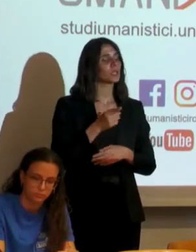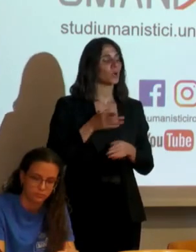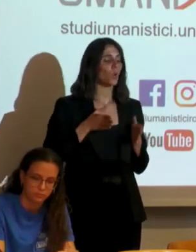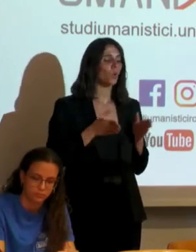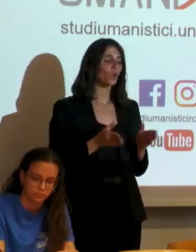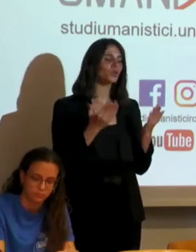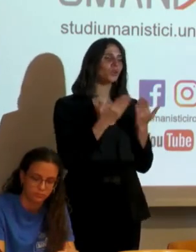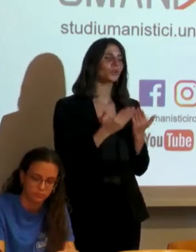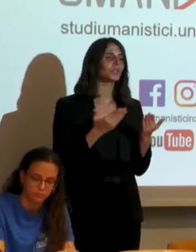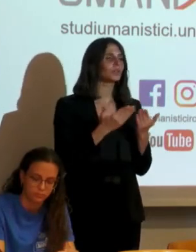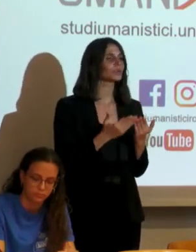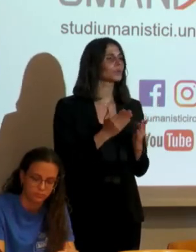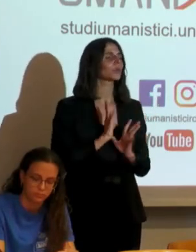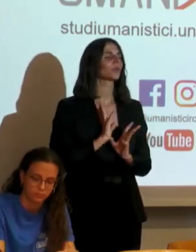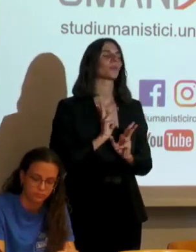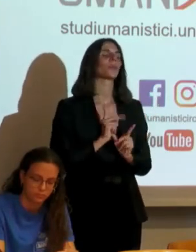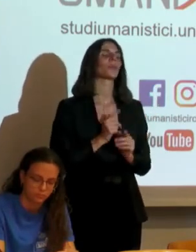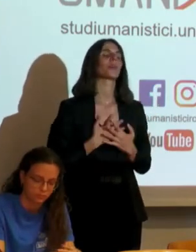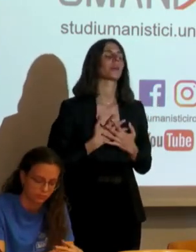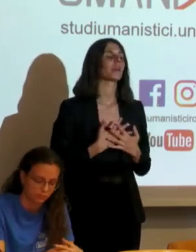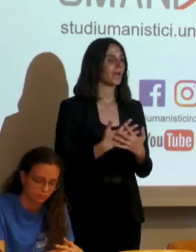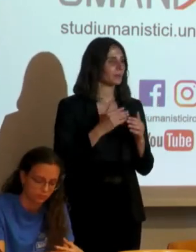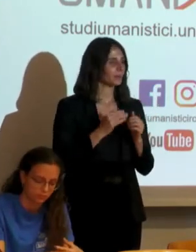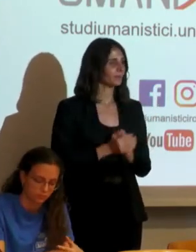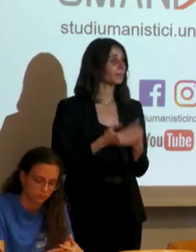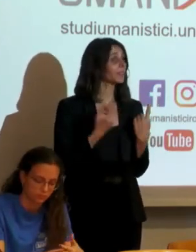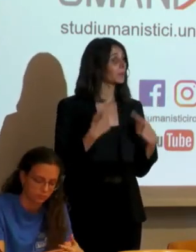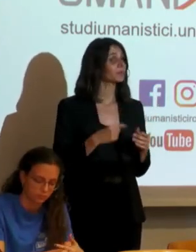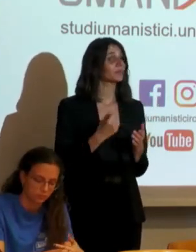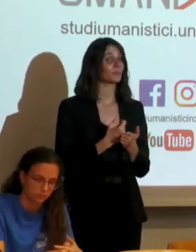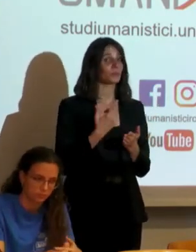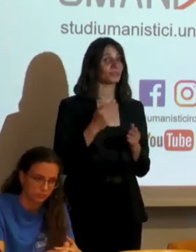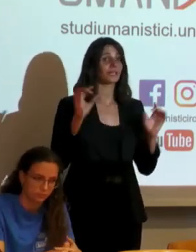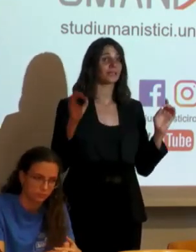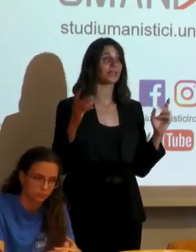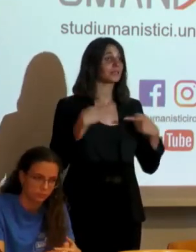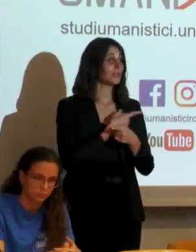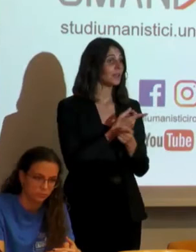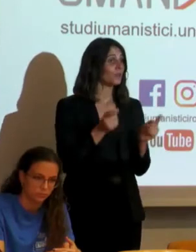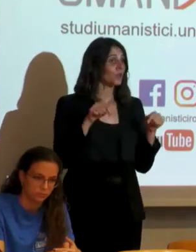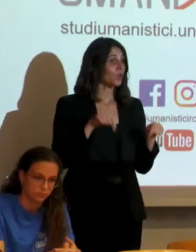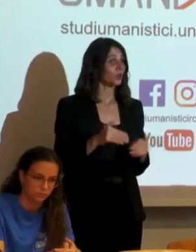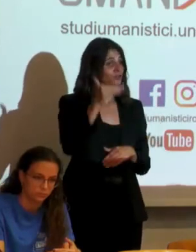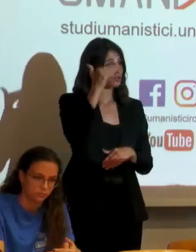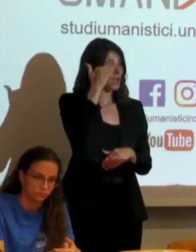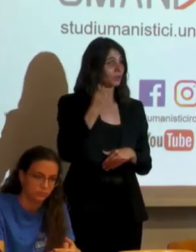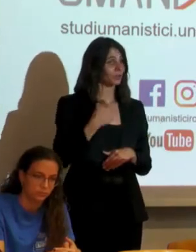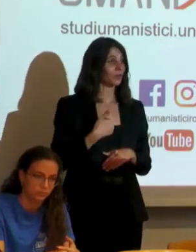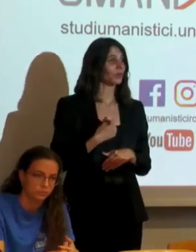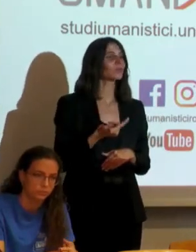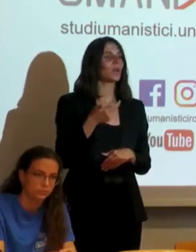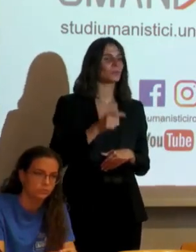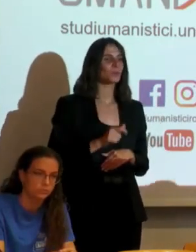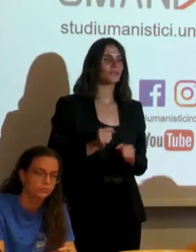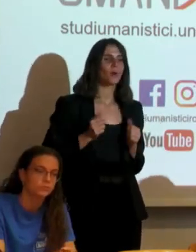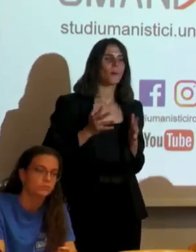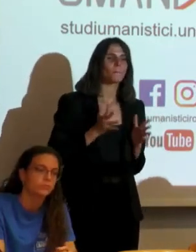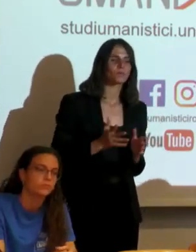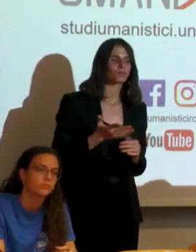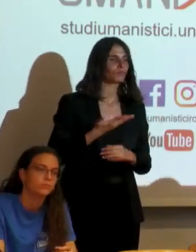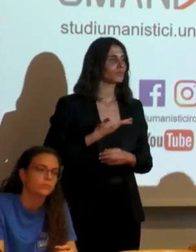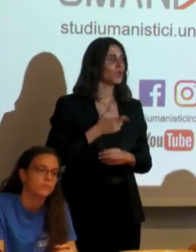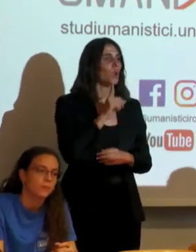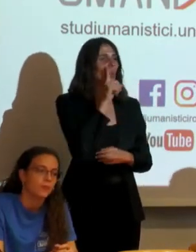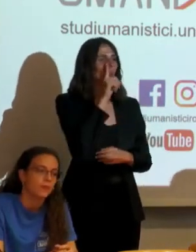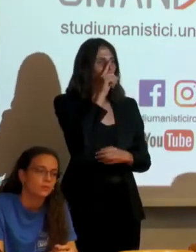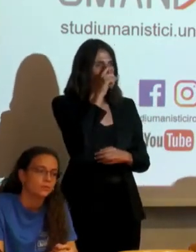appassioni. Questo secondo me è fondamentale. Voi se siete qui oggi ad ascoltarci è perché evidentemente avete una passione, avete una curiosità nei